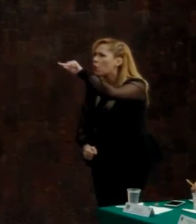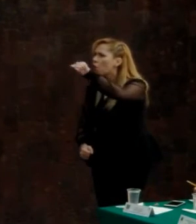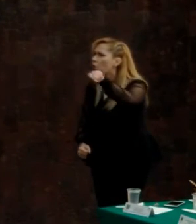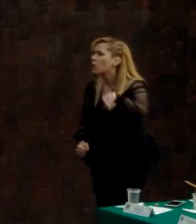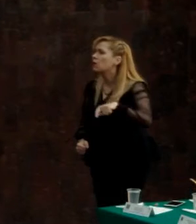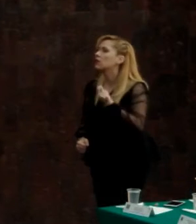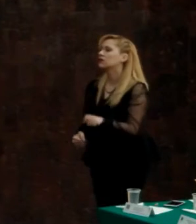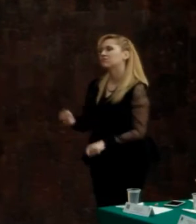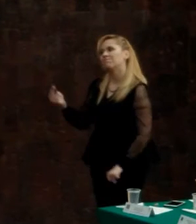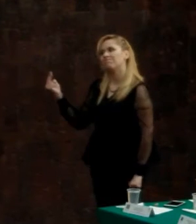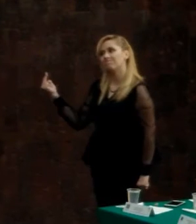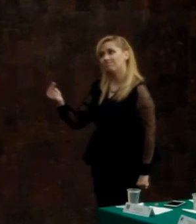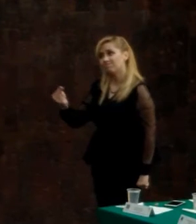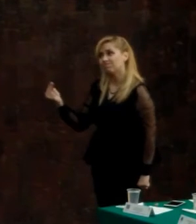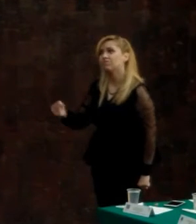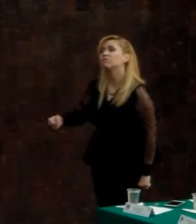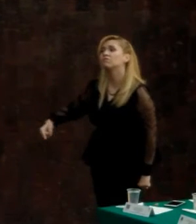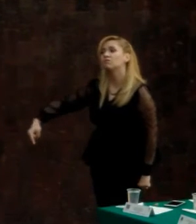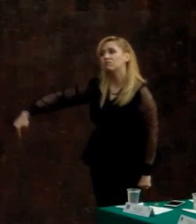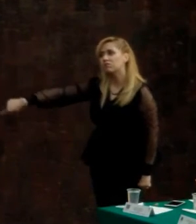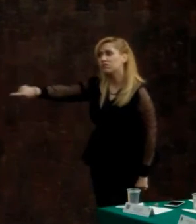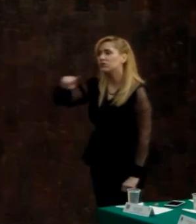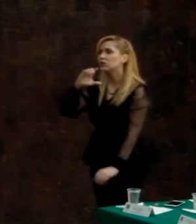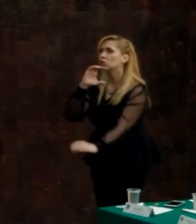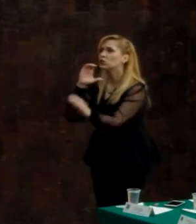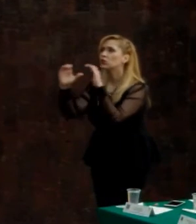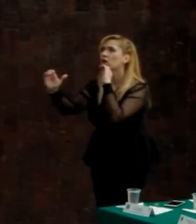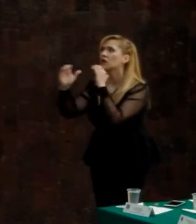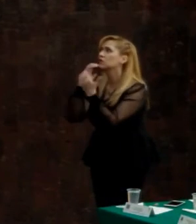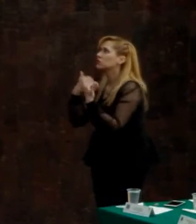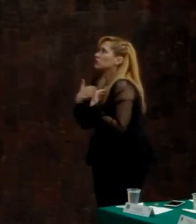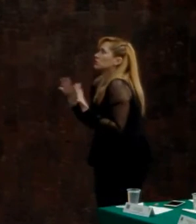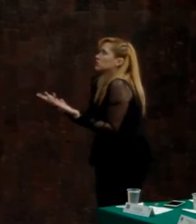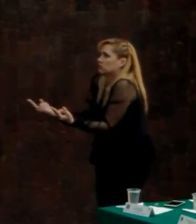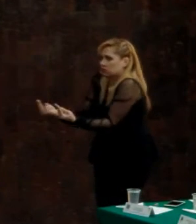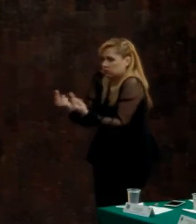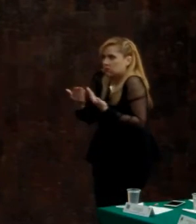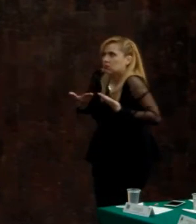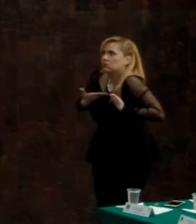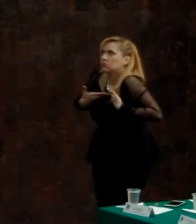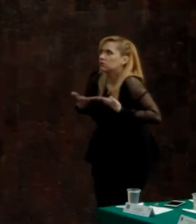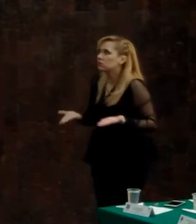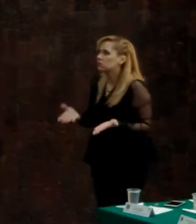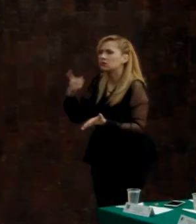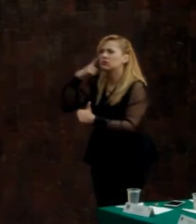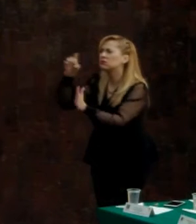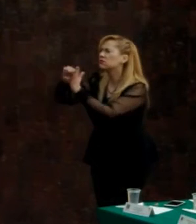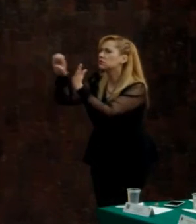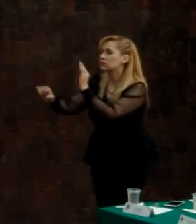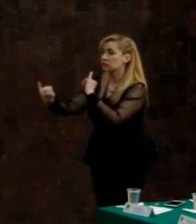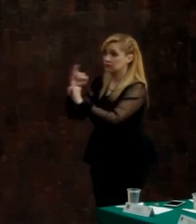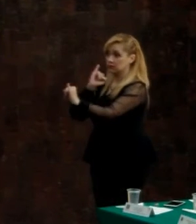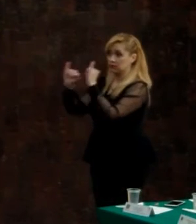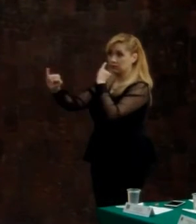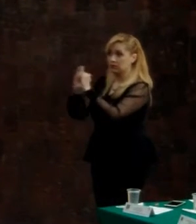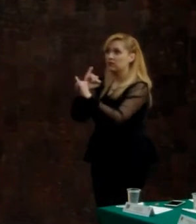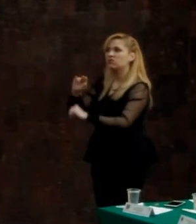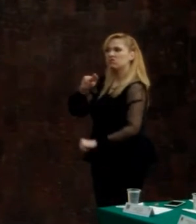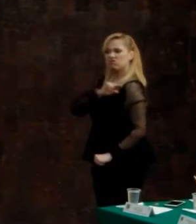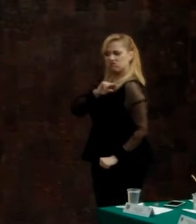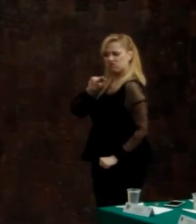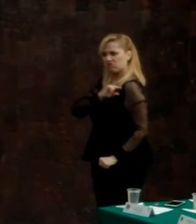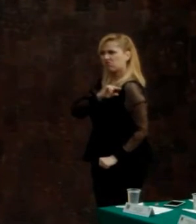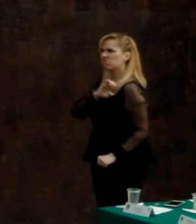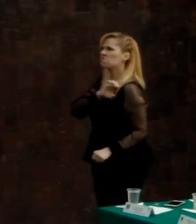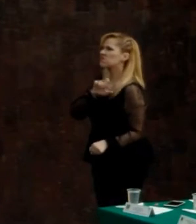sobre las necesidades comunicativas que tienen. Por ejemplo, intérpretes